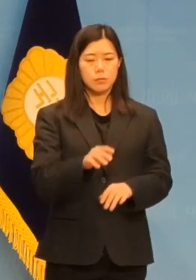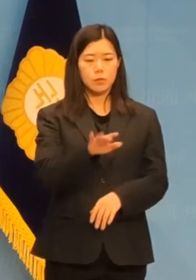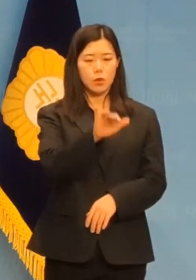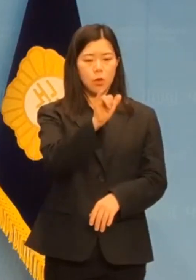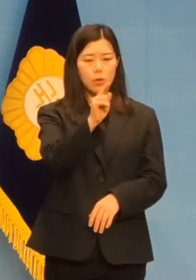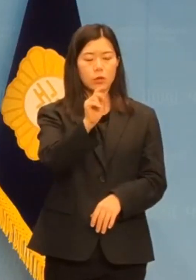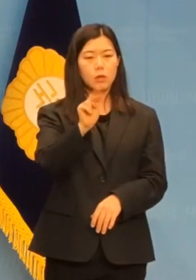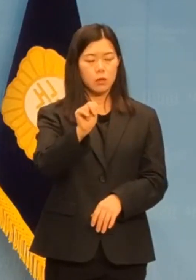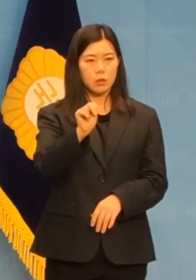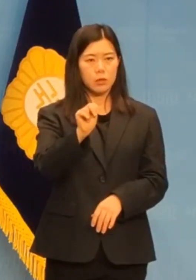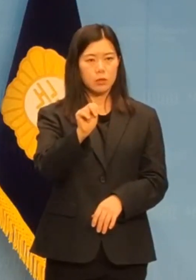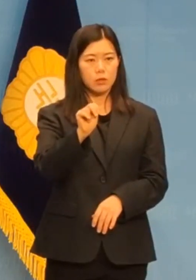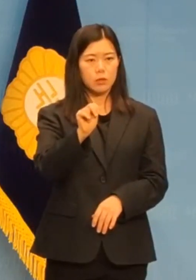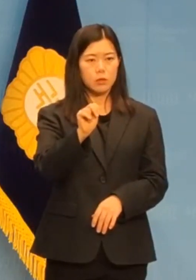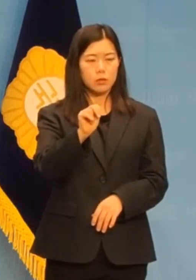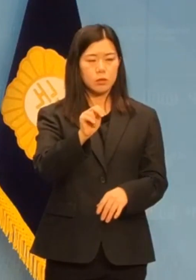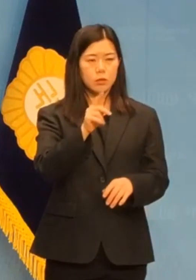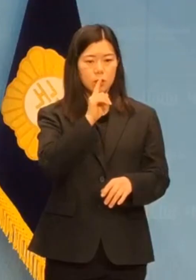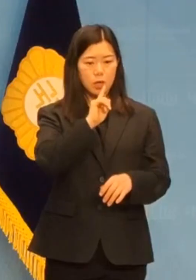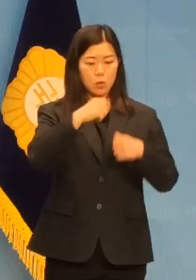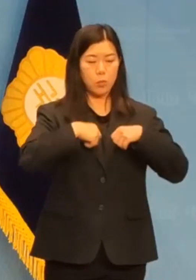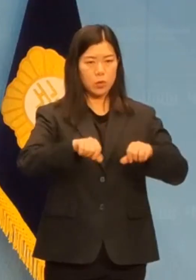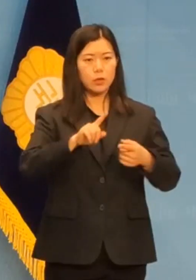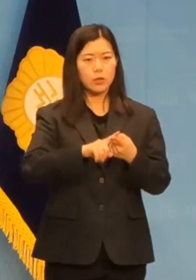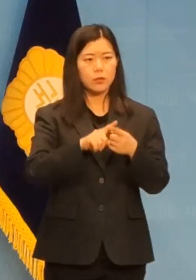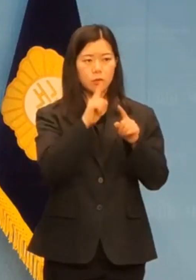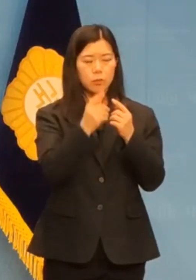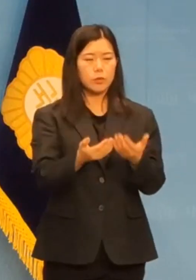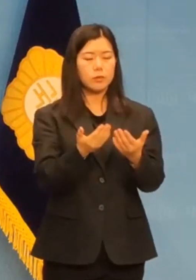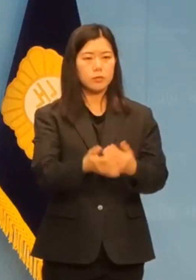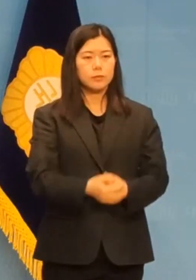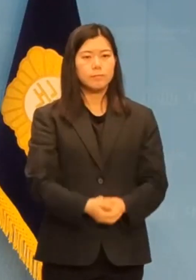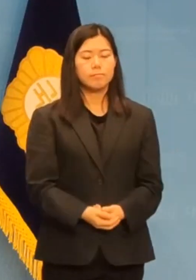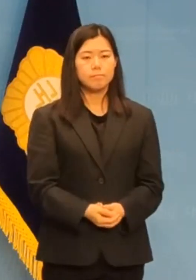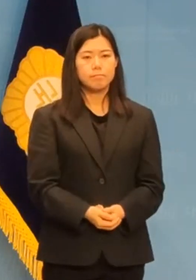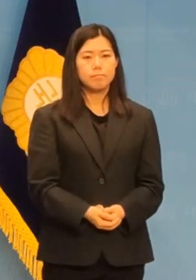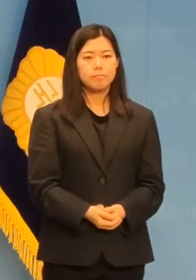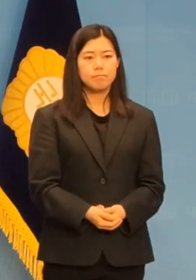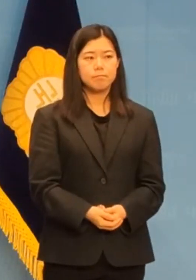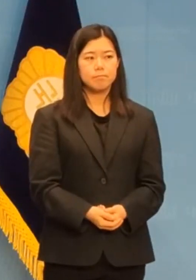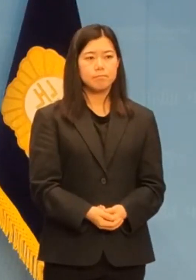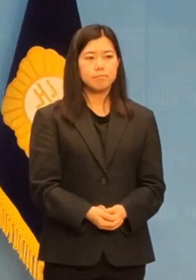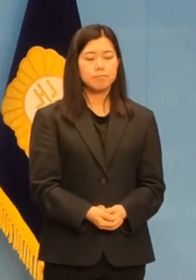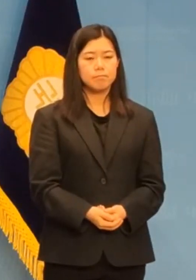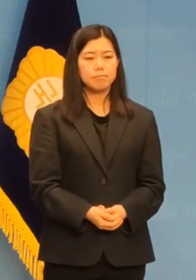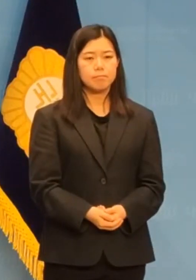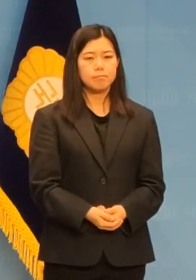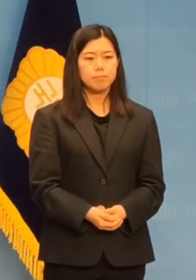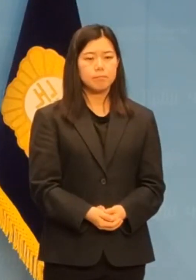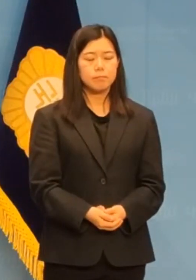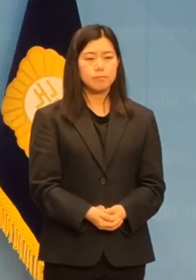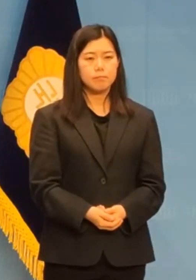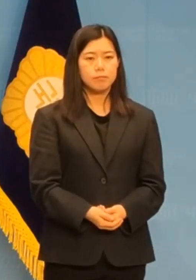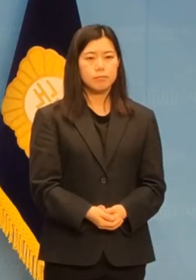YTN 항소 포기에 대해서도 한 말씀 드리겠습니다.